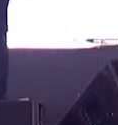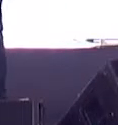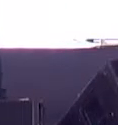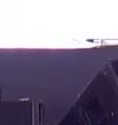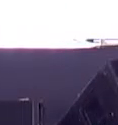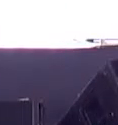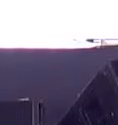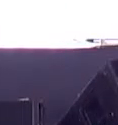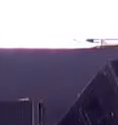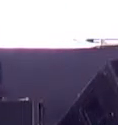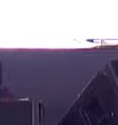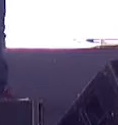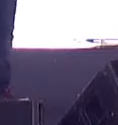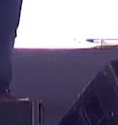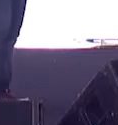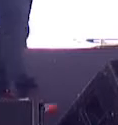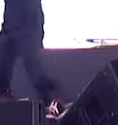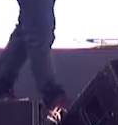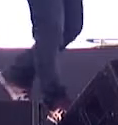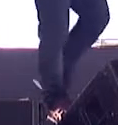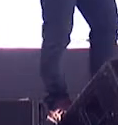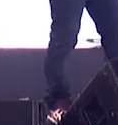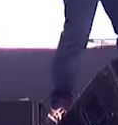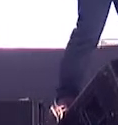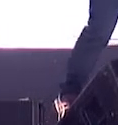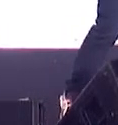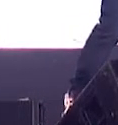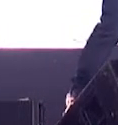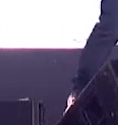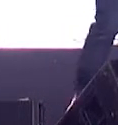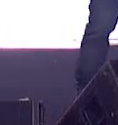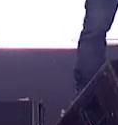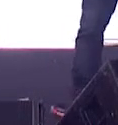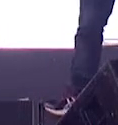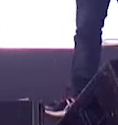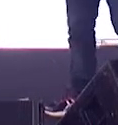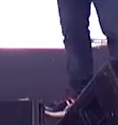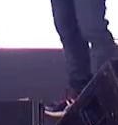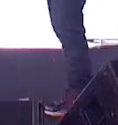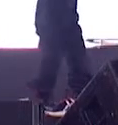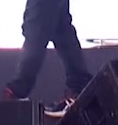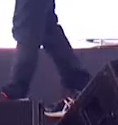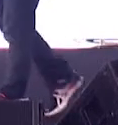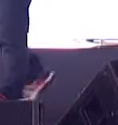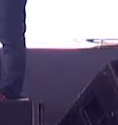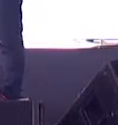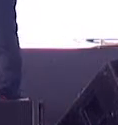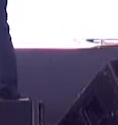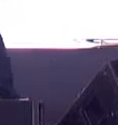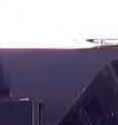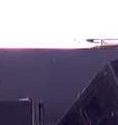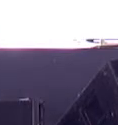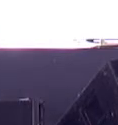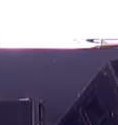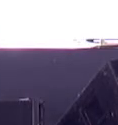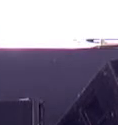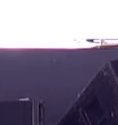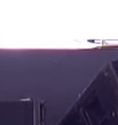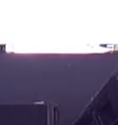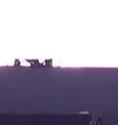ok? Existem dois tipos de dízima: a dízima periódica simples e a dízima periódica